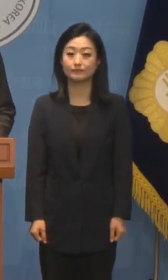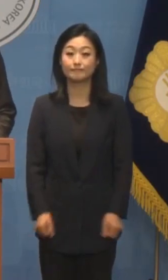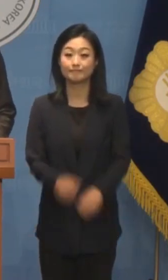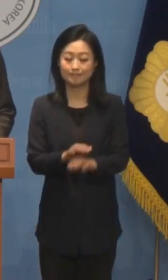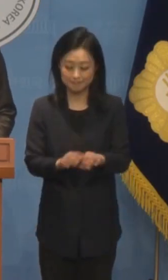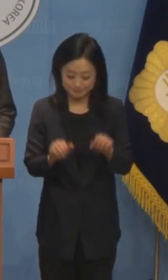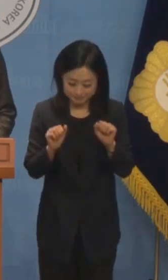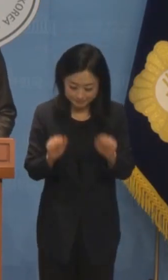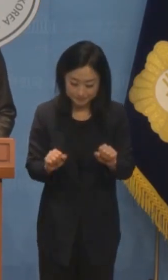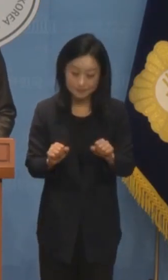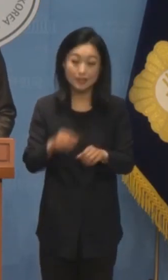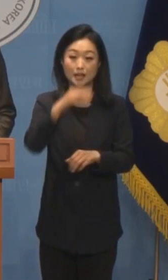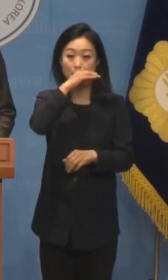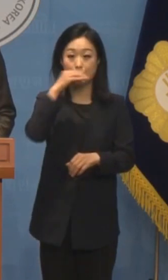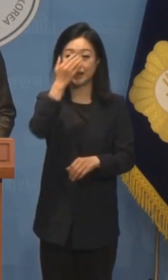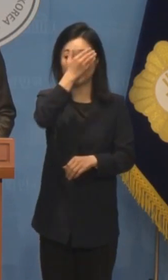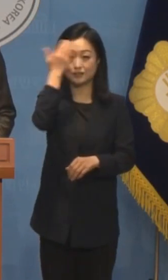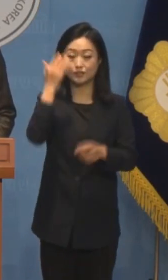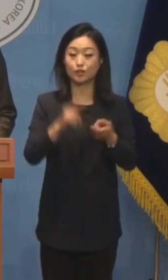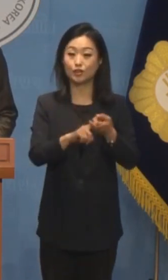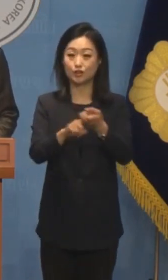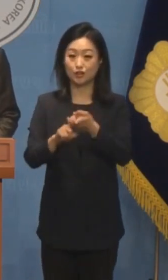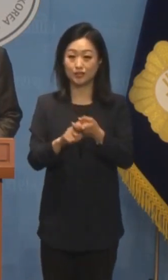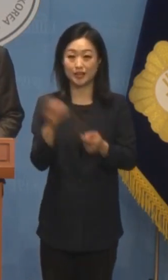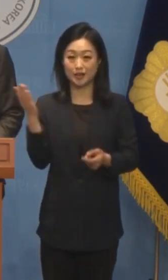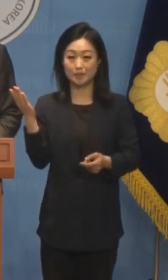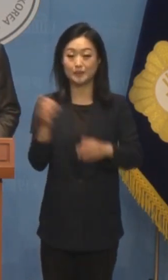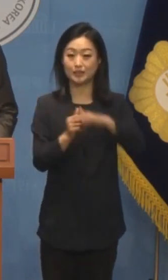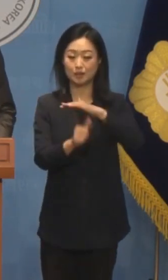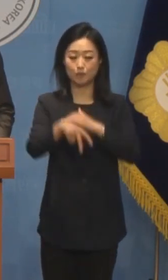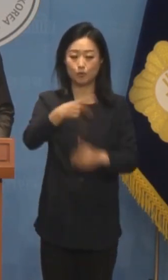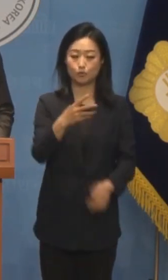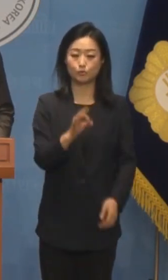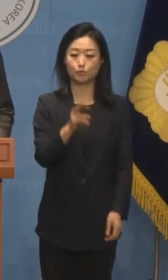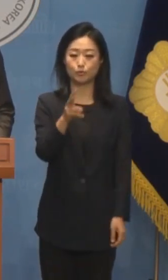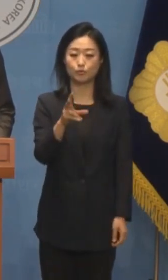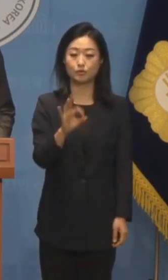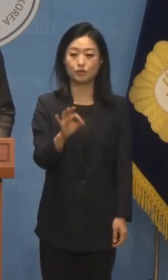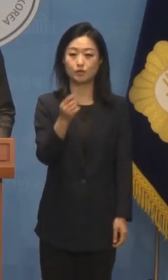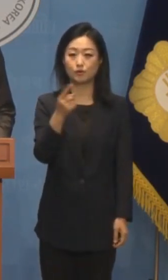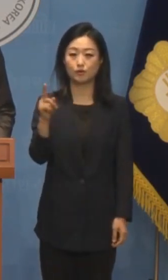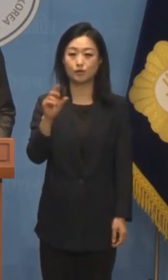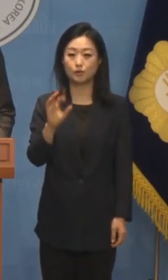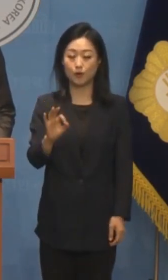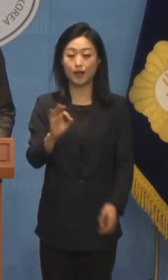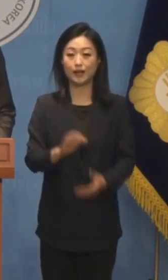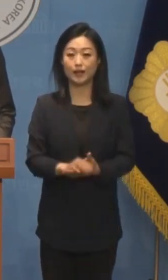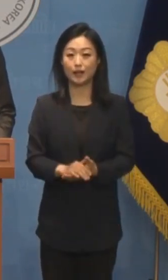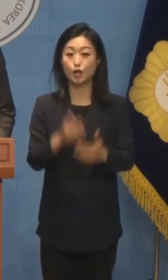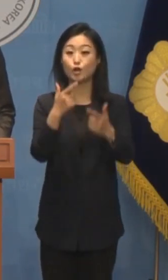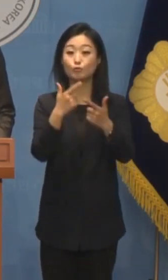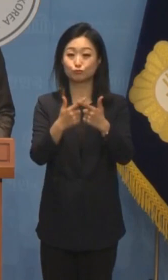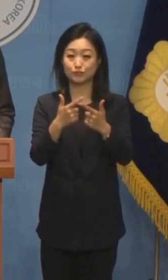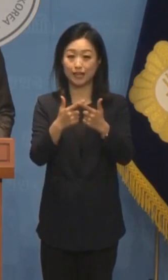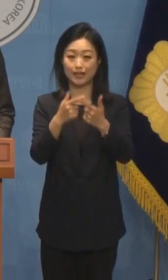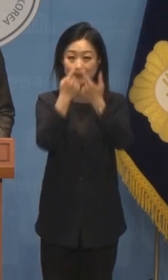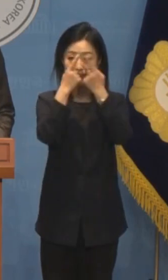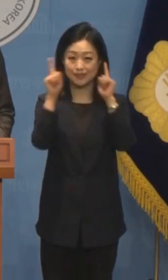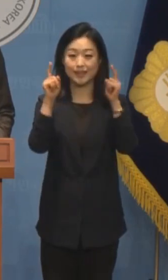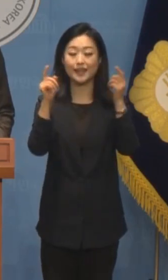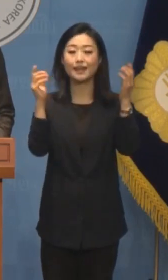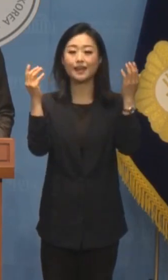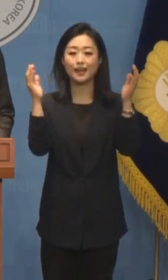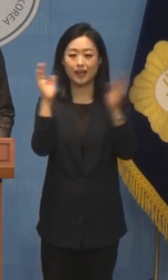네, 안녕하십니까. 바른청년연합 손영광 대표입니다. 저희는 부산에서 대학생들이